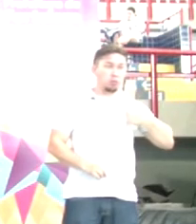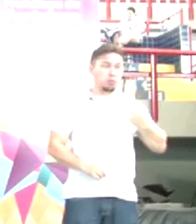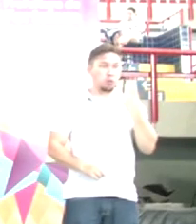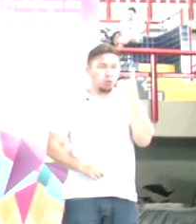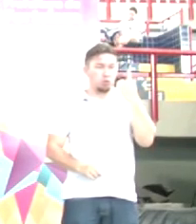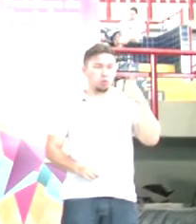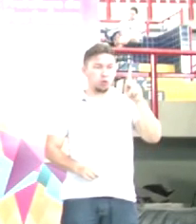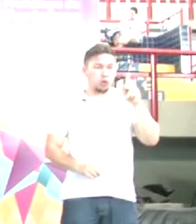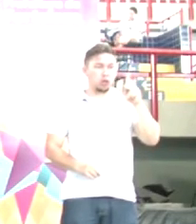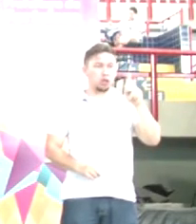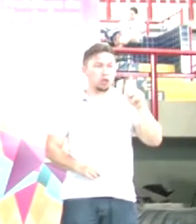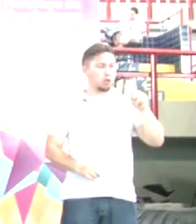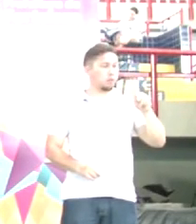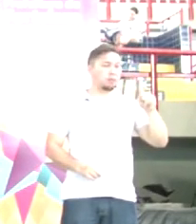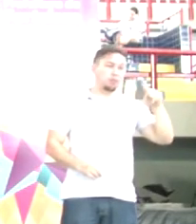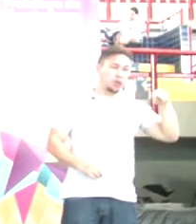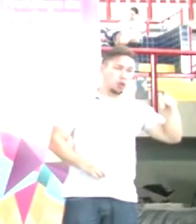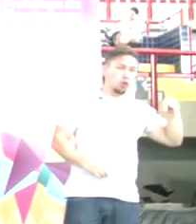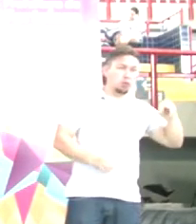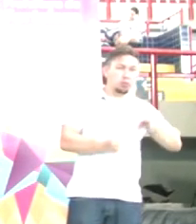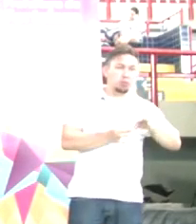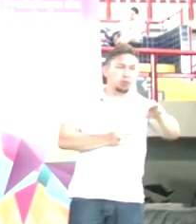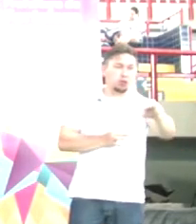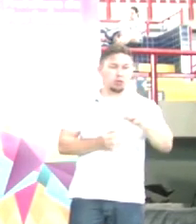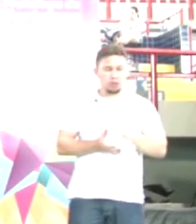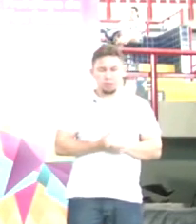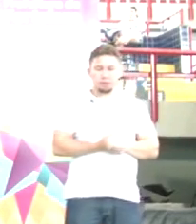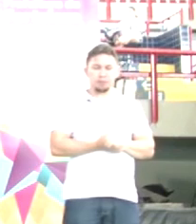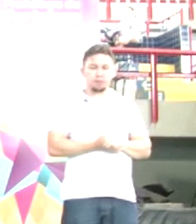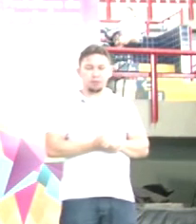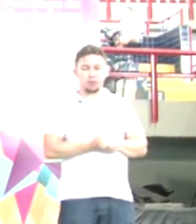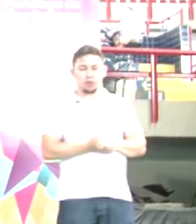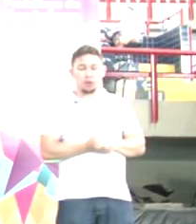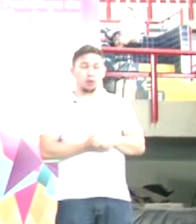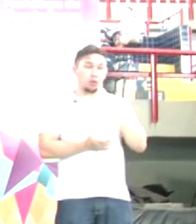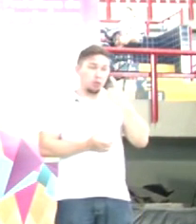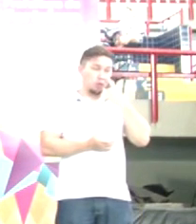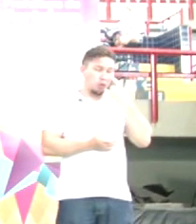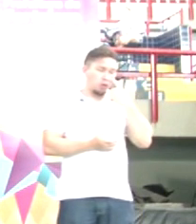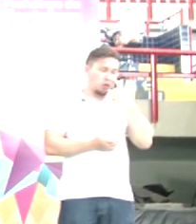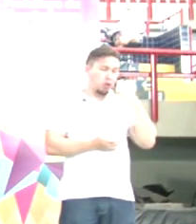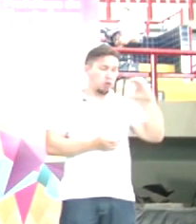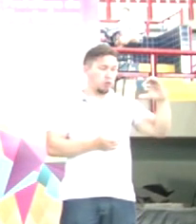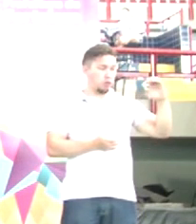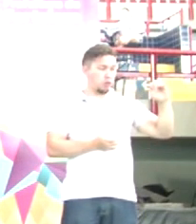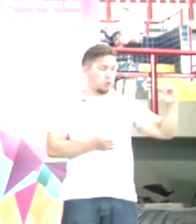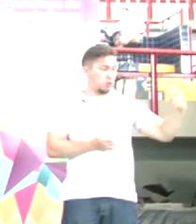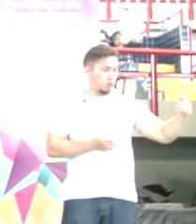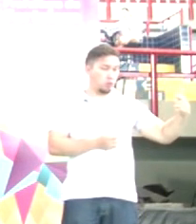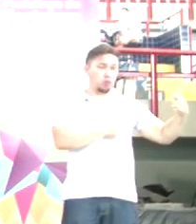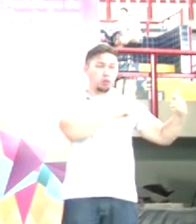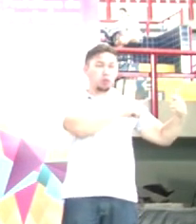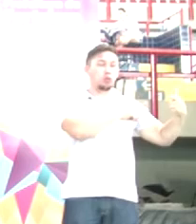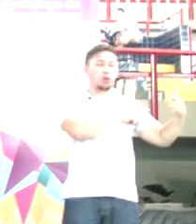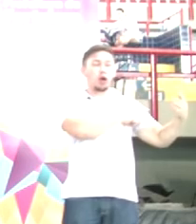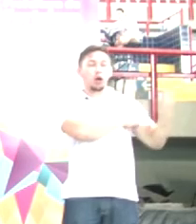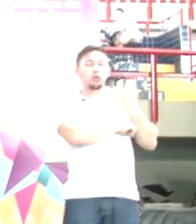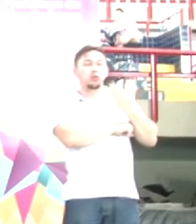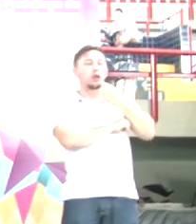percorrido. E lembrar que o seguinte, ó, o CO2 ele contribui muito para